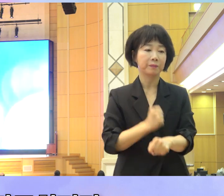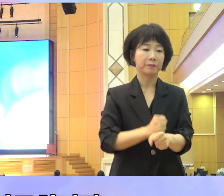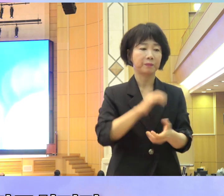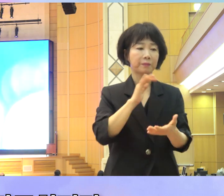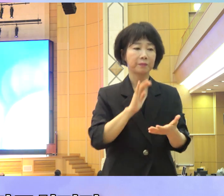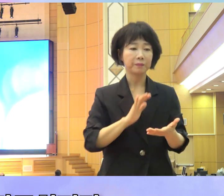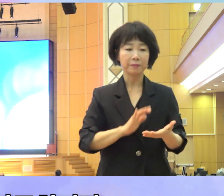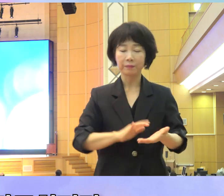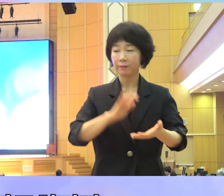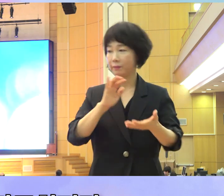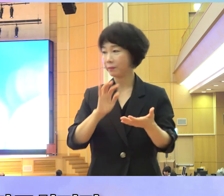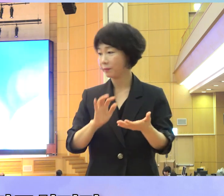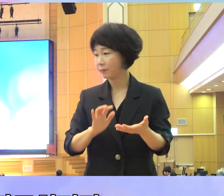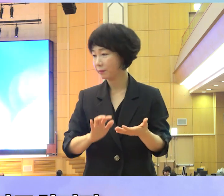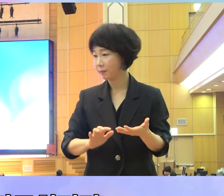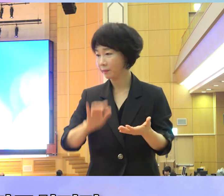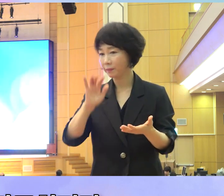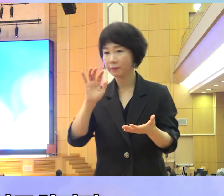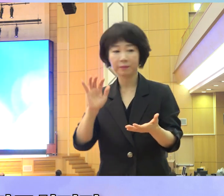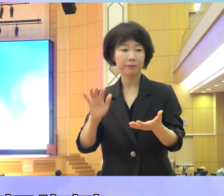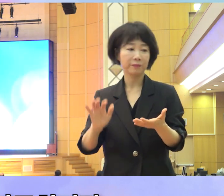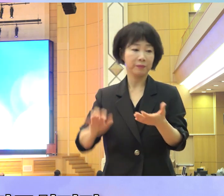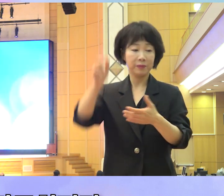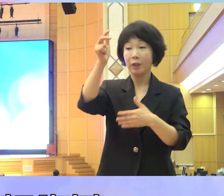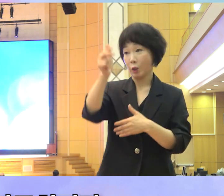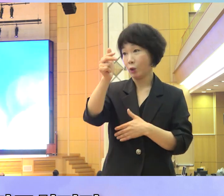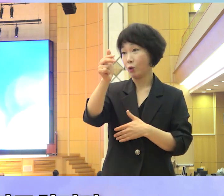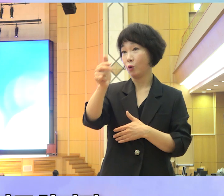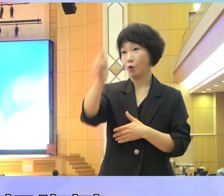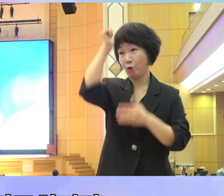주의 길을 걸어가는 동안에,